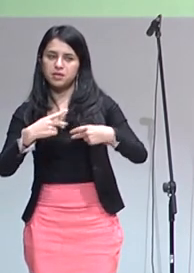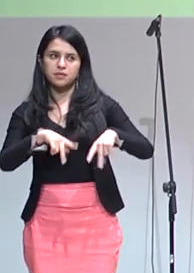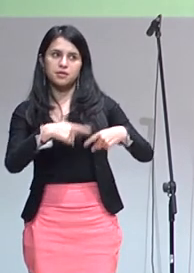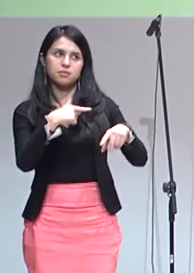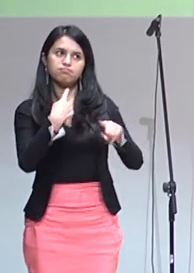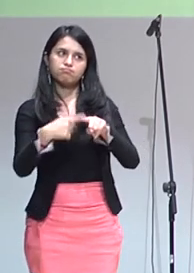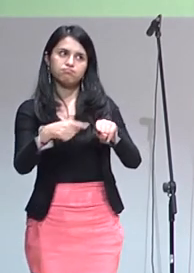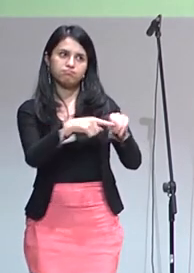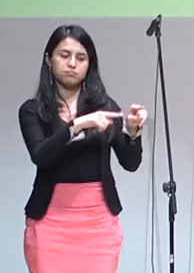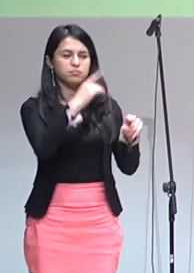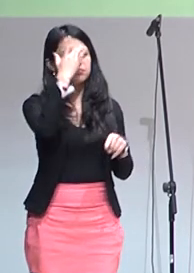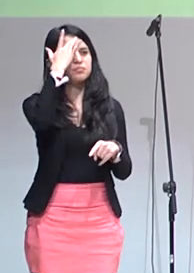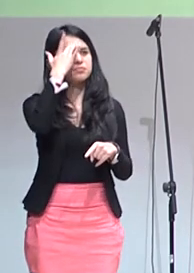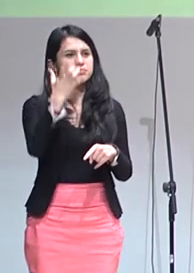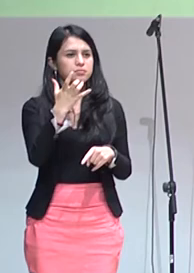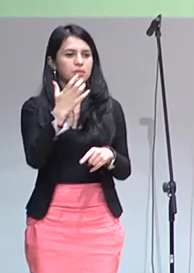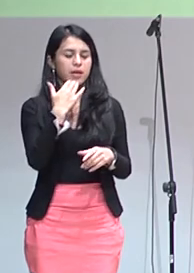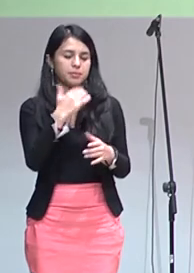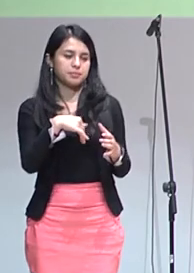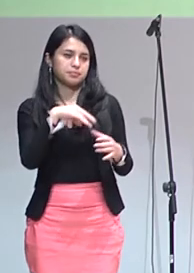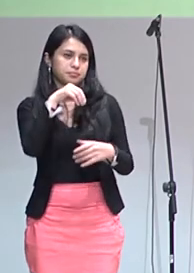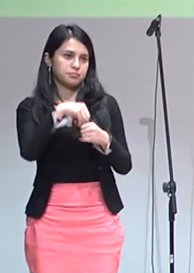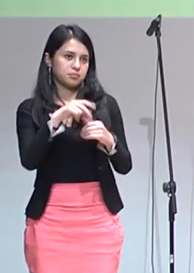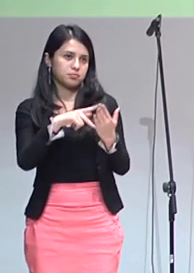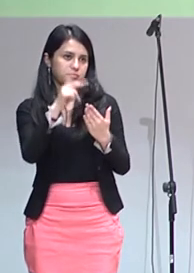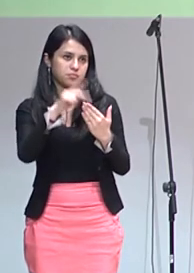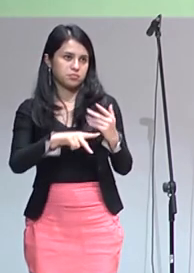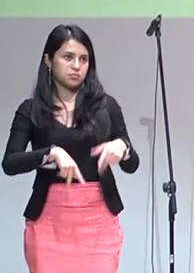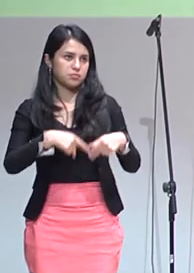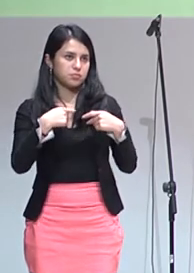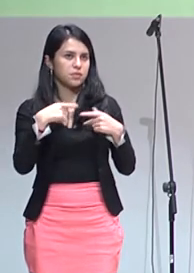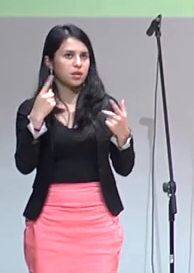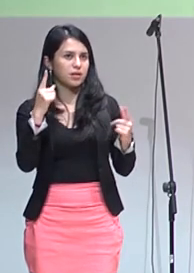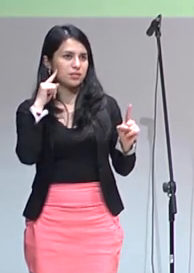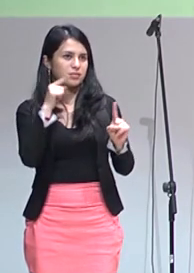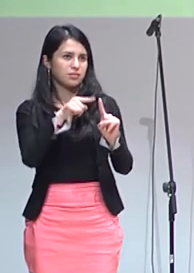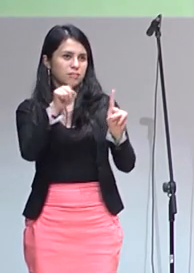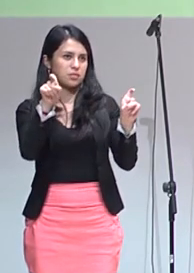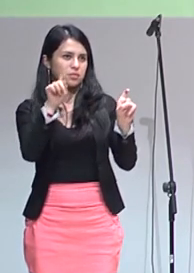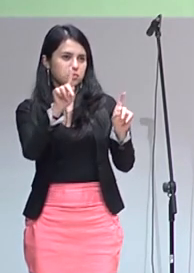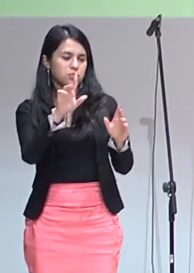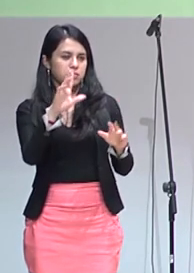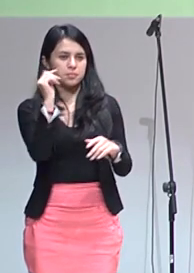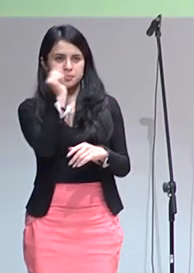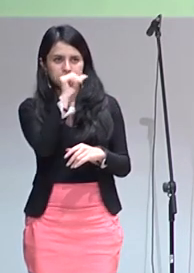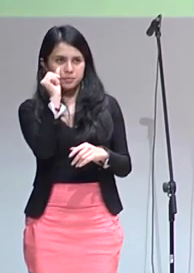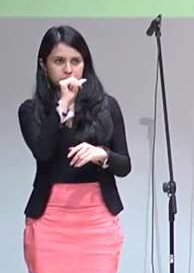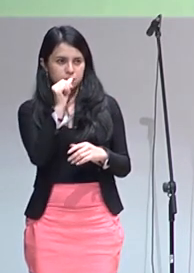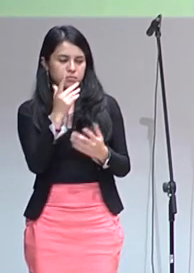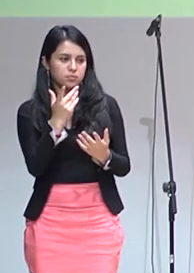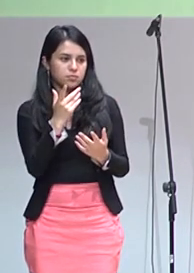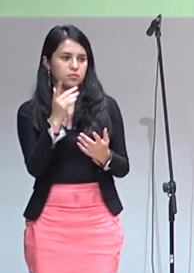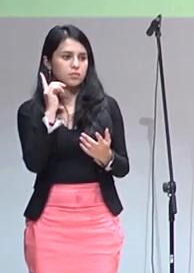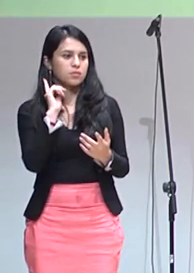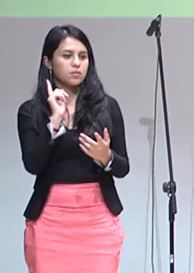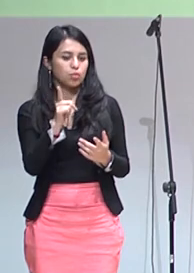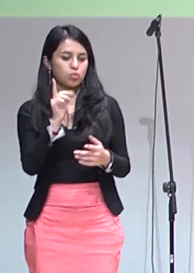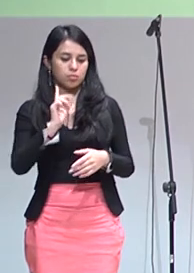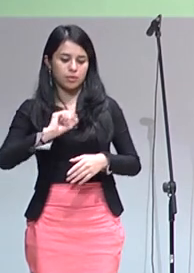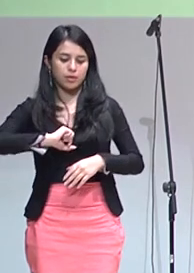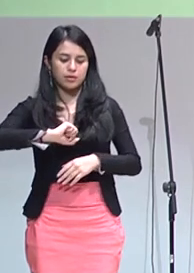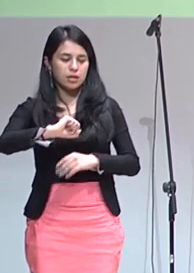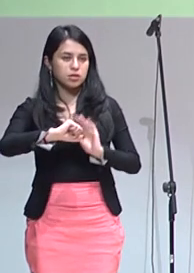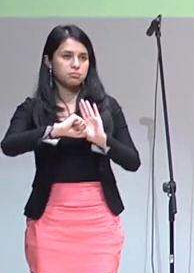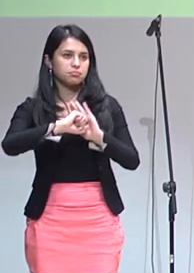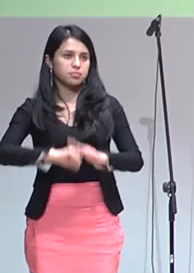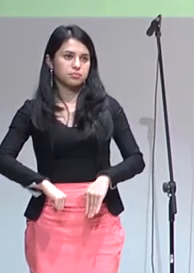pronto, dentro de su proyecto de vida, sacar droga al exterior, a la vulneración de esos derechos que